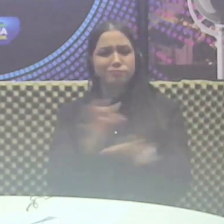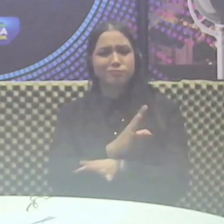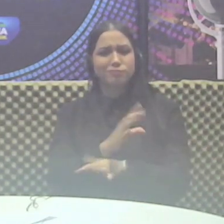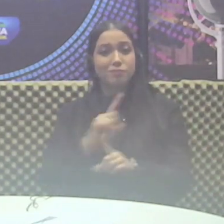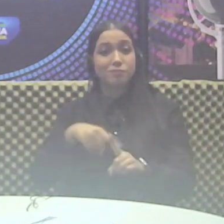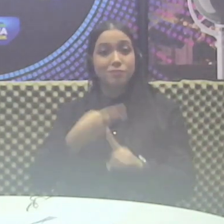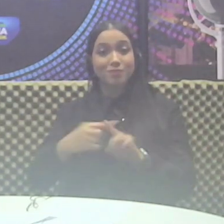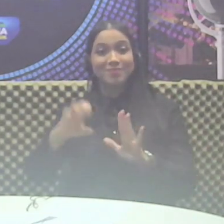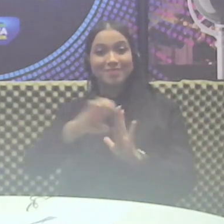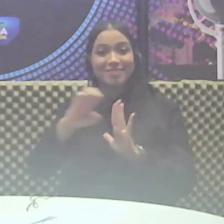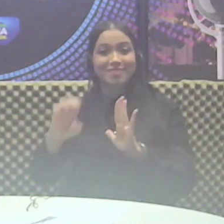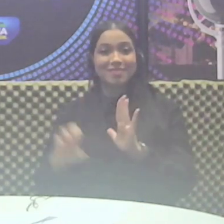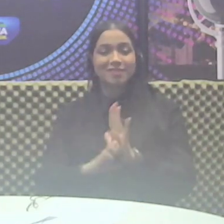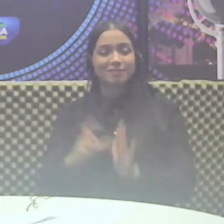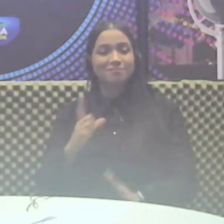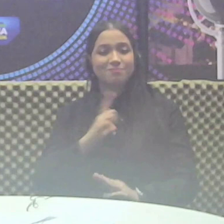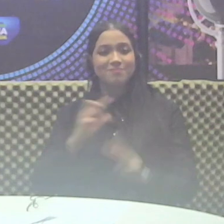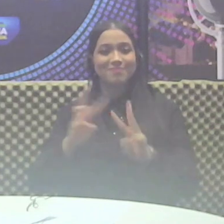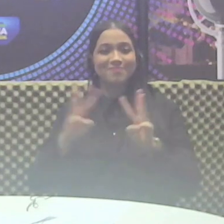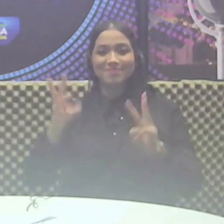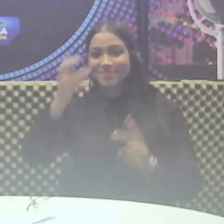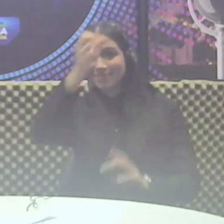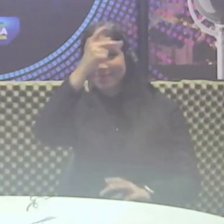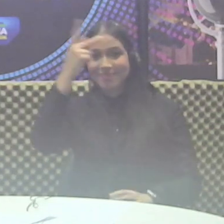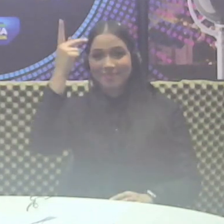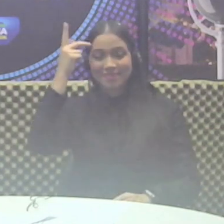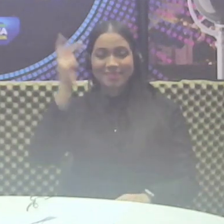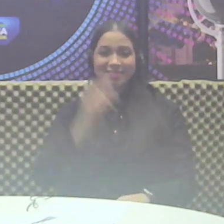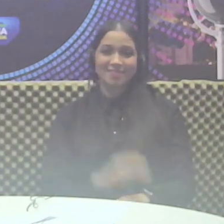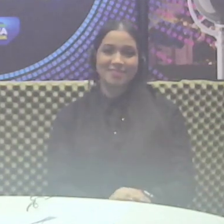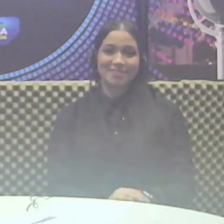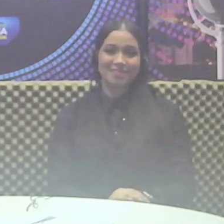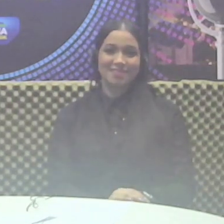como o edital, estão no portal da Prefeitura.